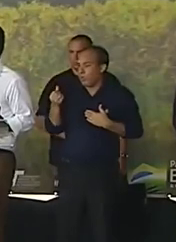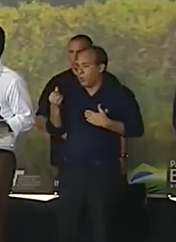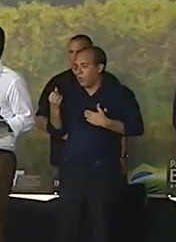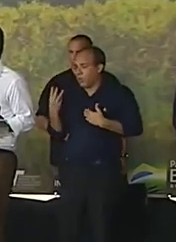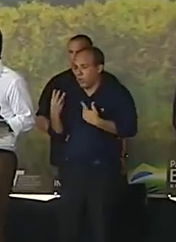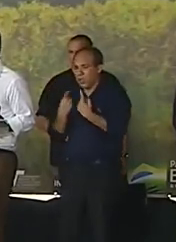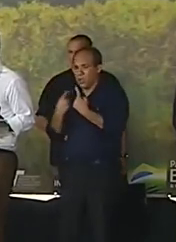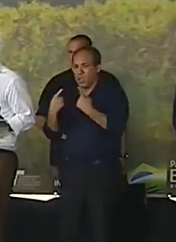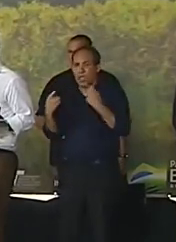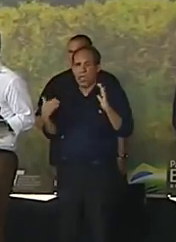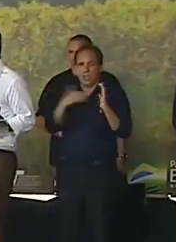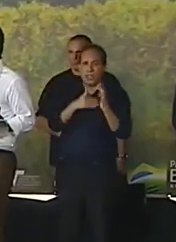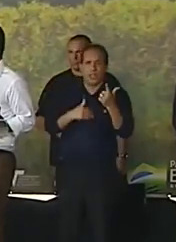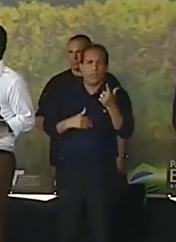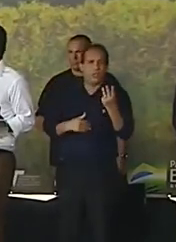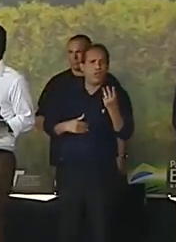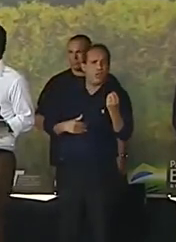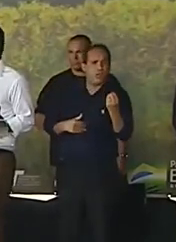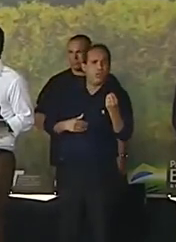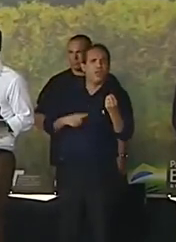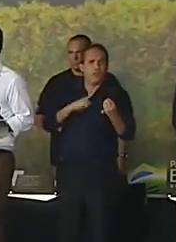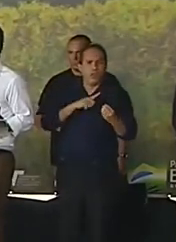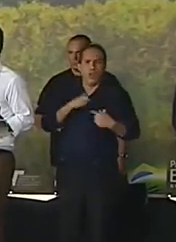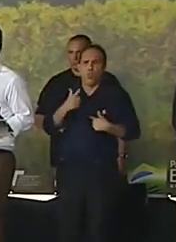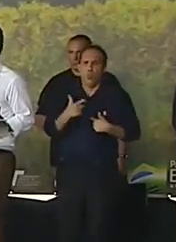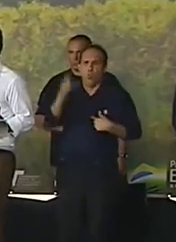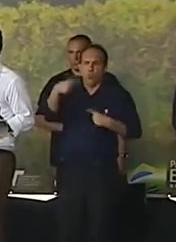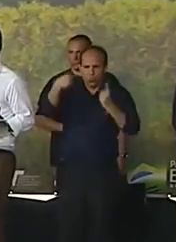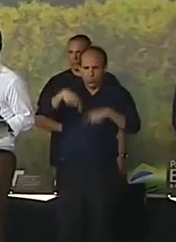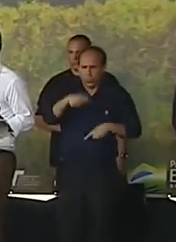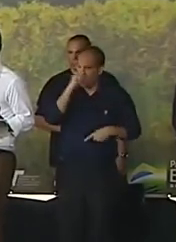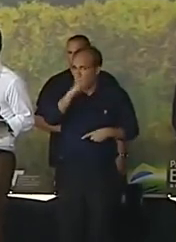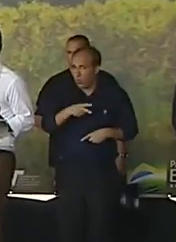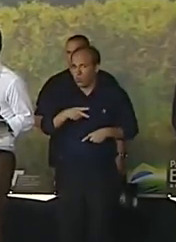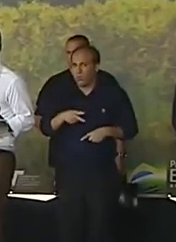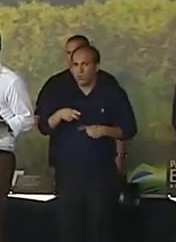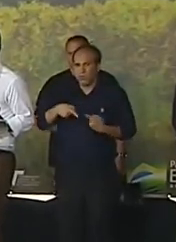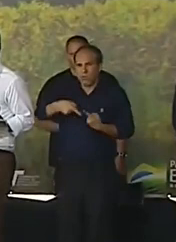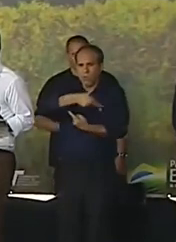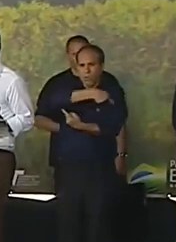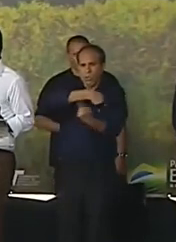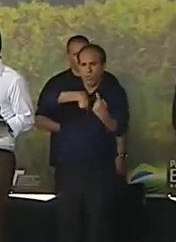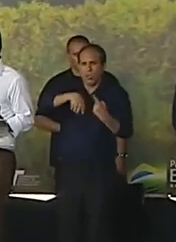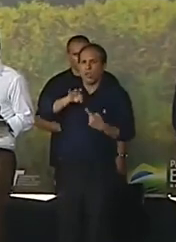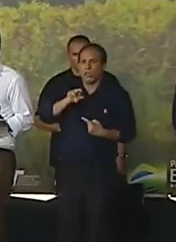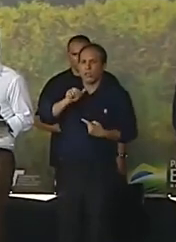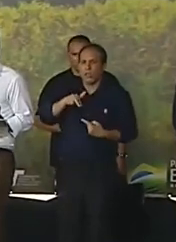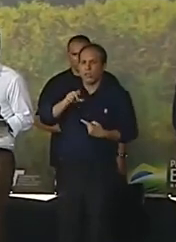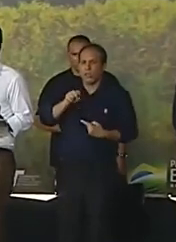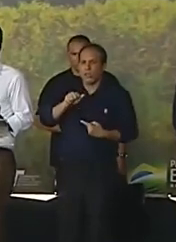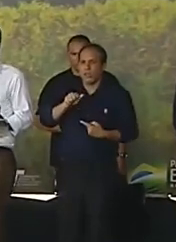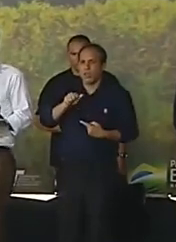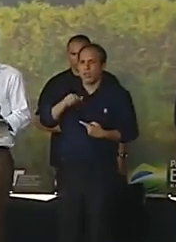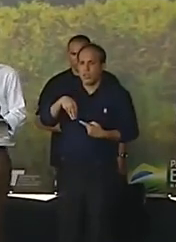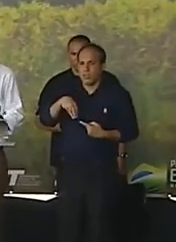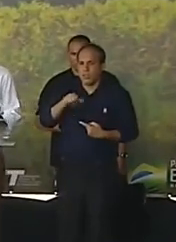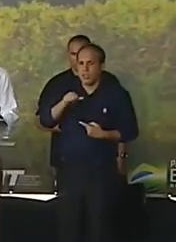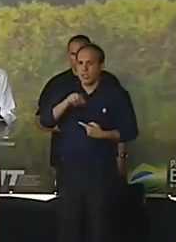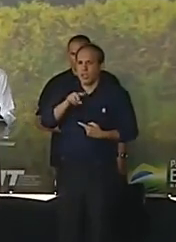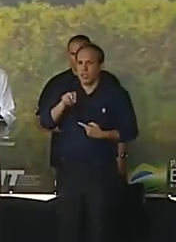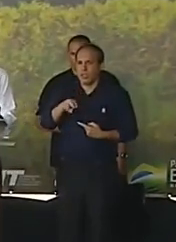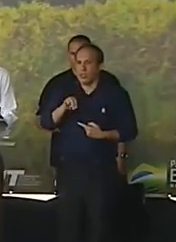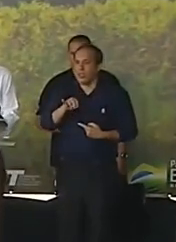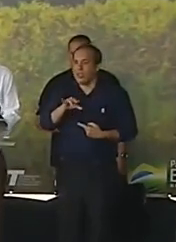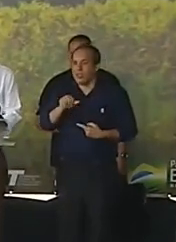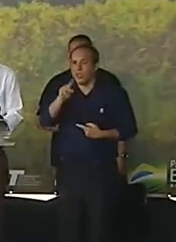a 230, nós ainda temos um desafio grande, que é a nossa Transamazônica, com um desafio de cerca de